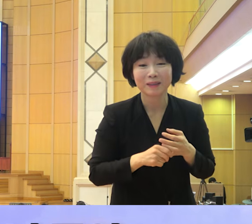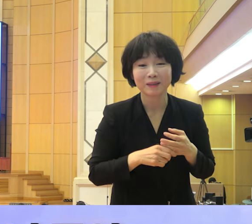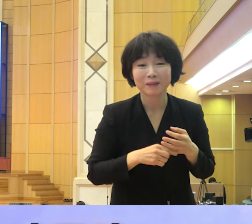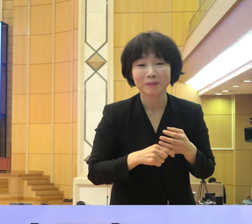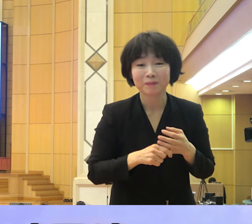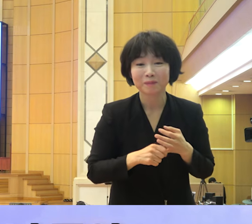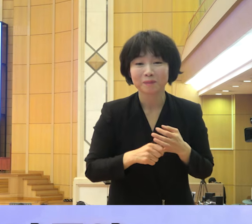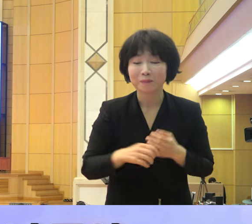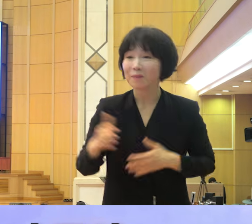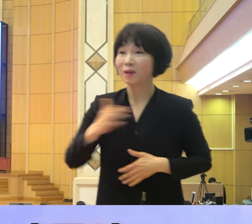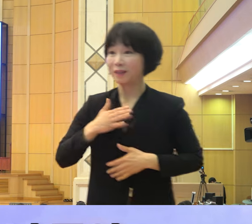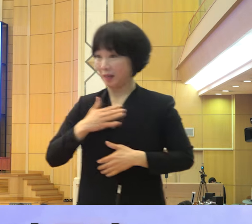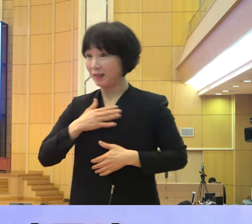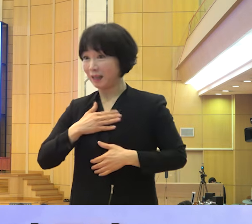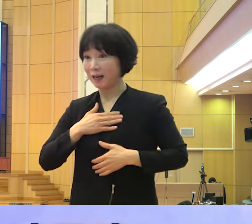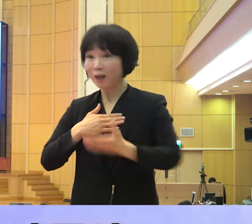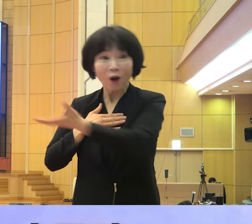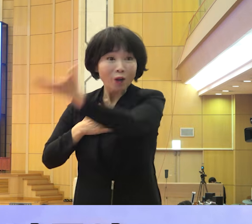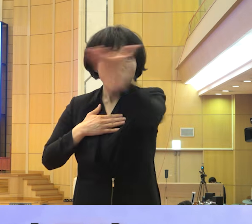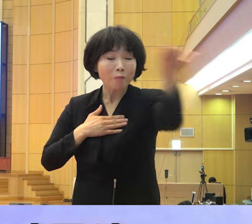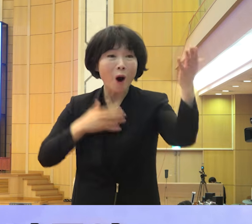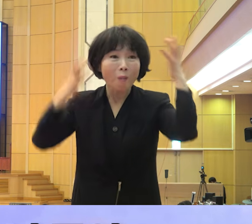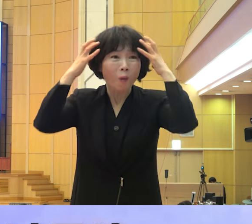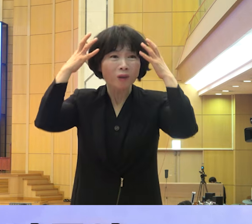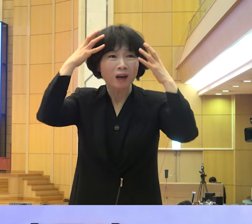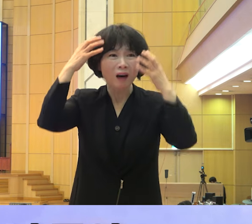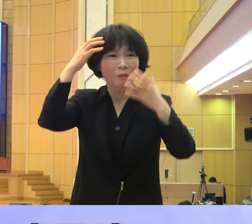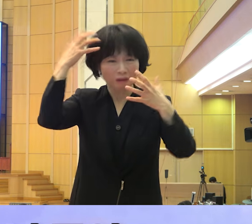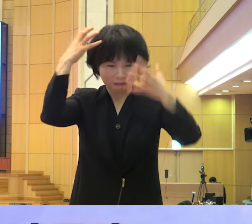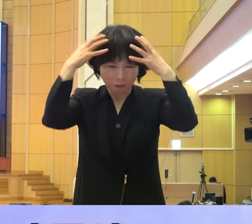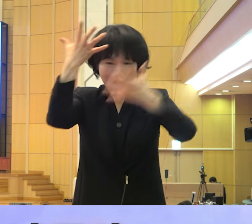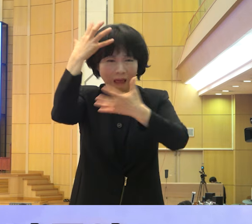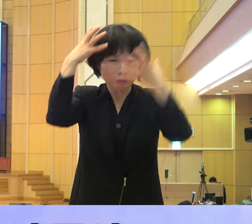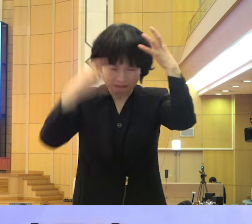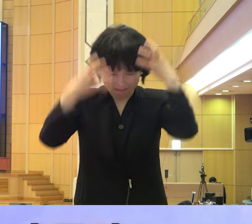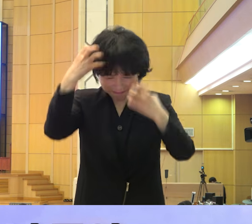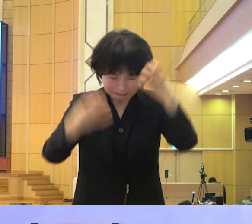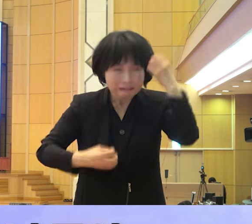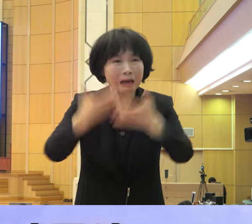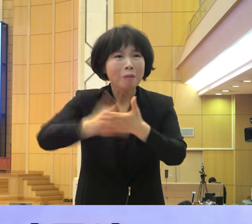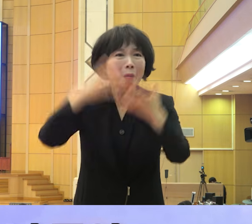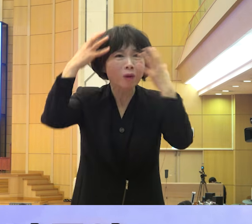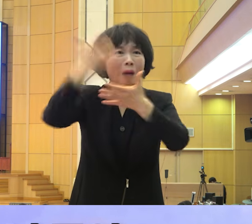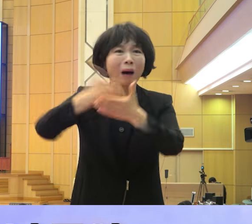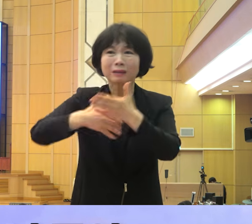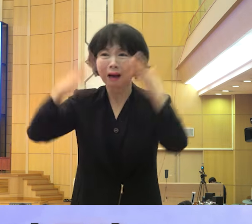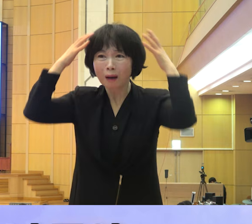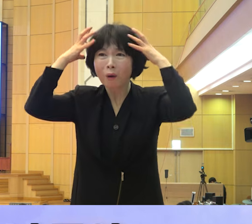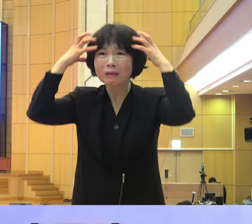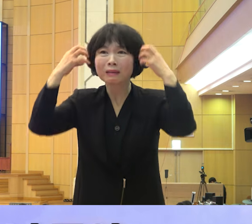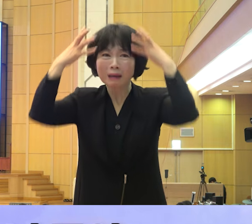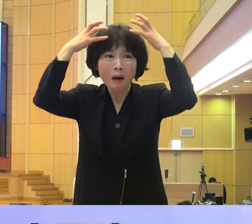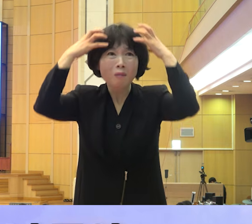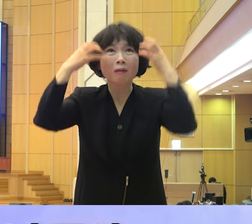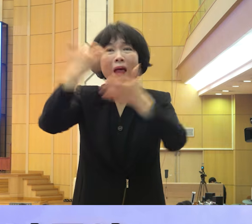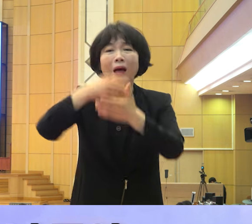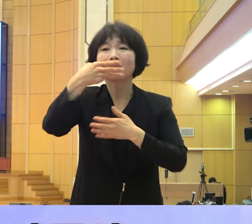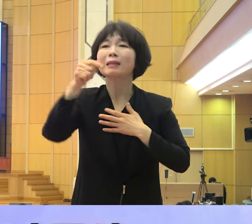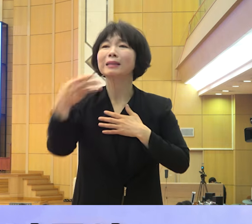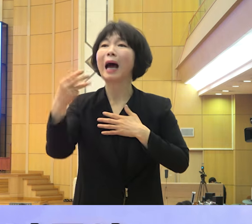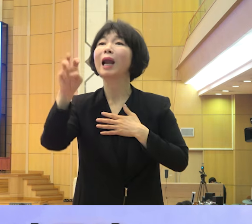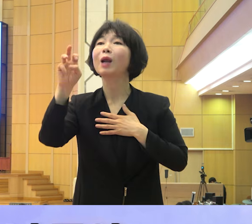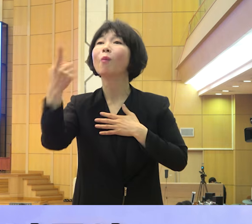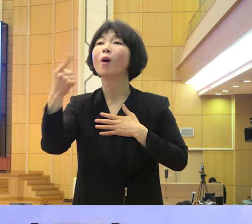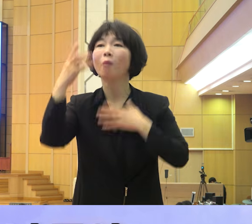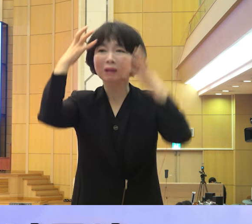여러분 머리에 탈모, 머리 빠지지 않고 탈모 현상이 있는 그런 분들 머리 빠지지